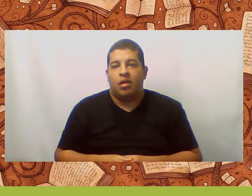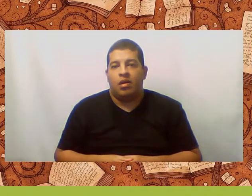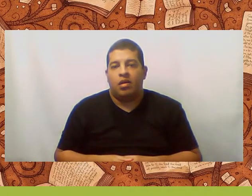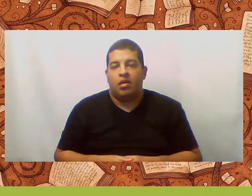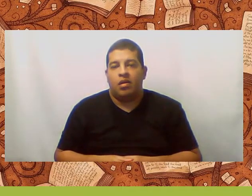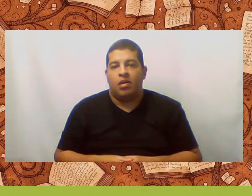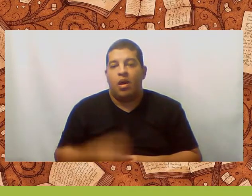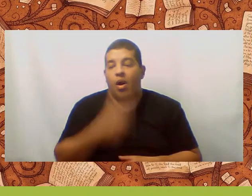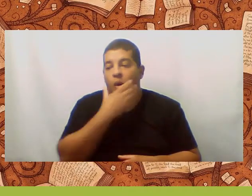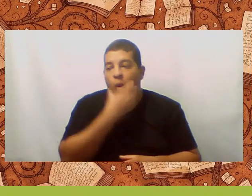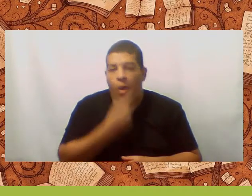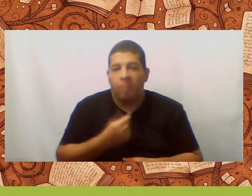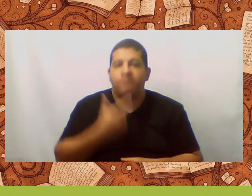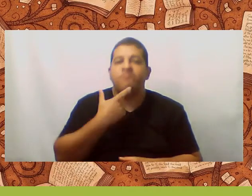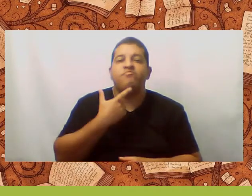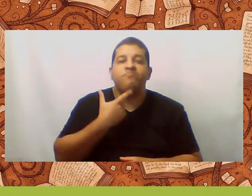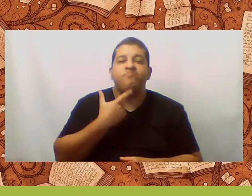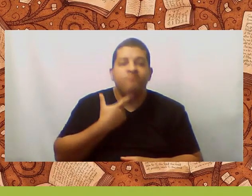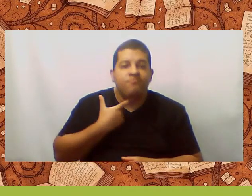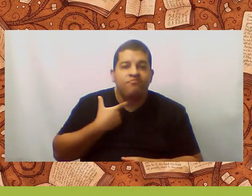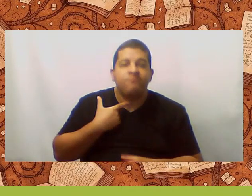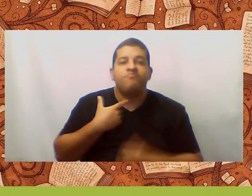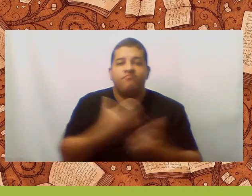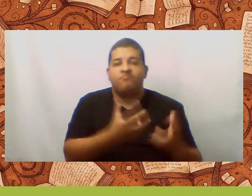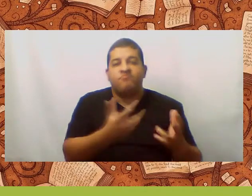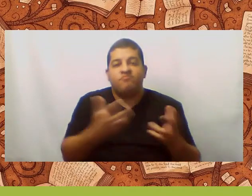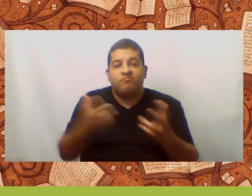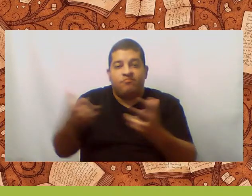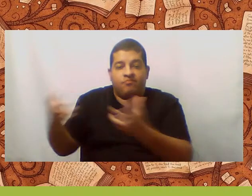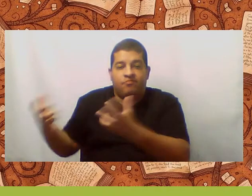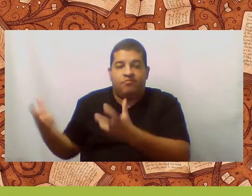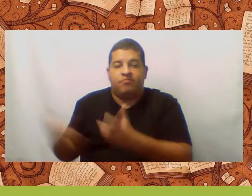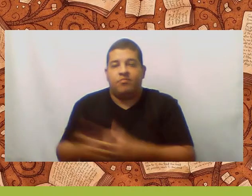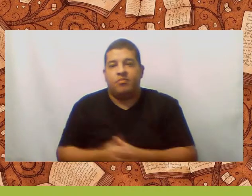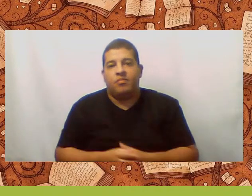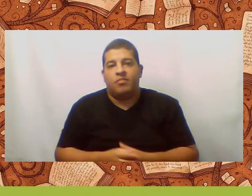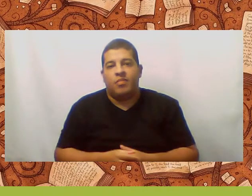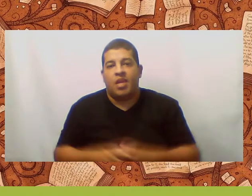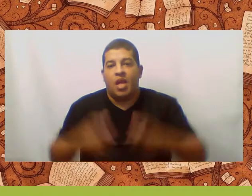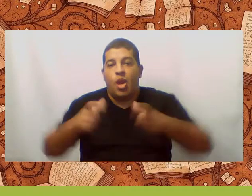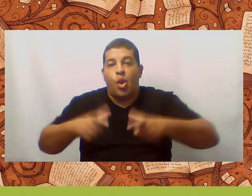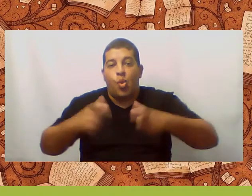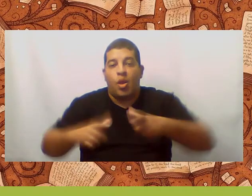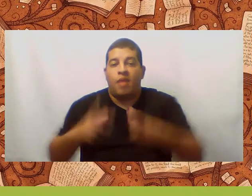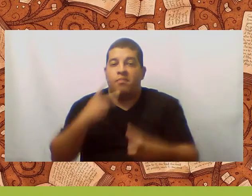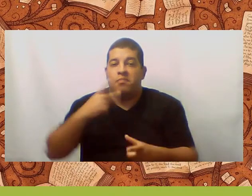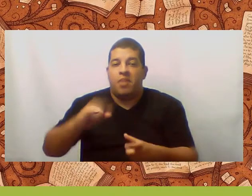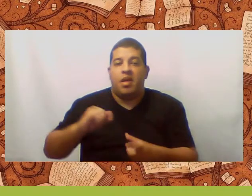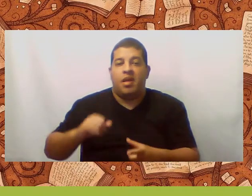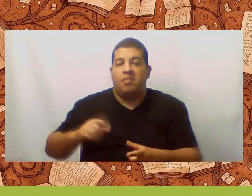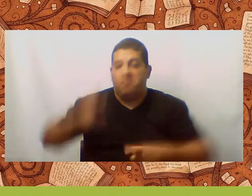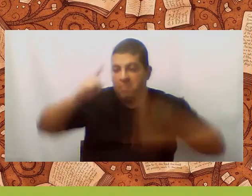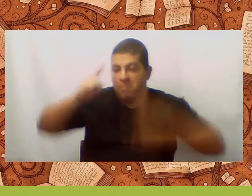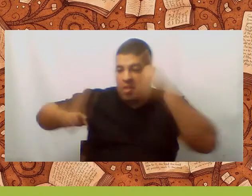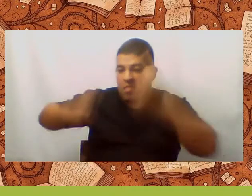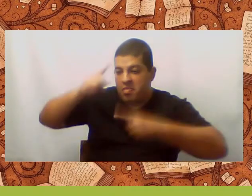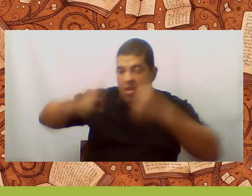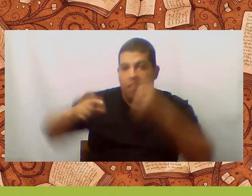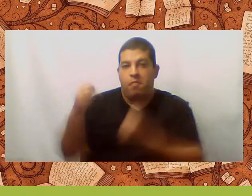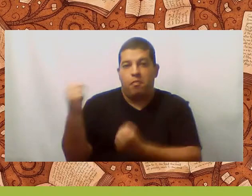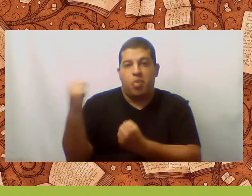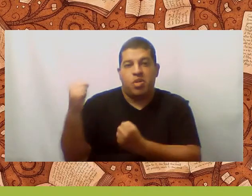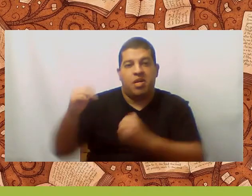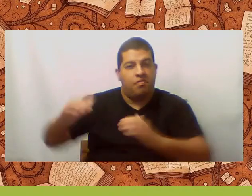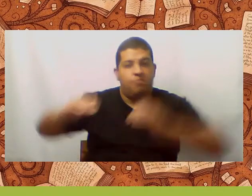dos homens que querem ocupar um lugar patriarcal e que querem ter um poder absoluto sobre